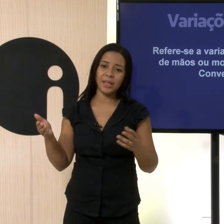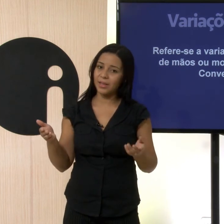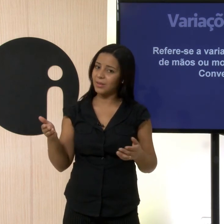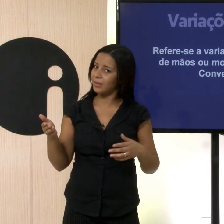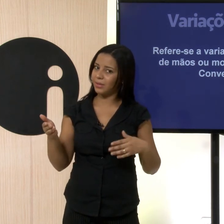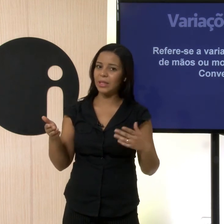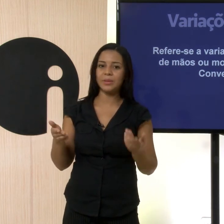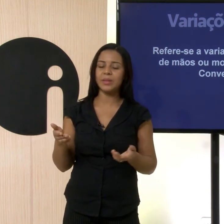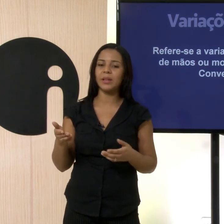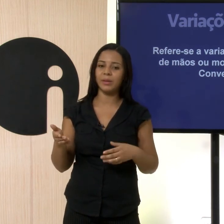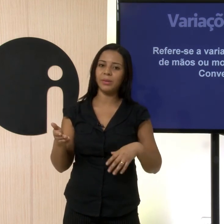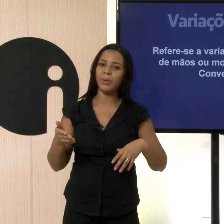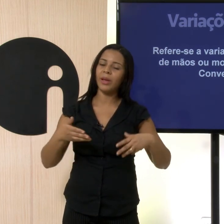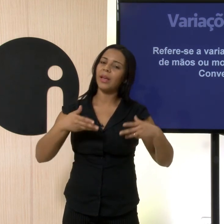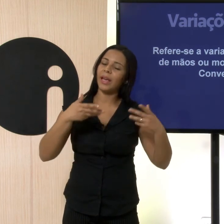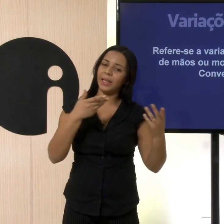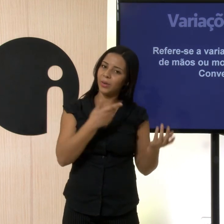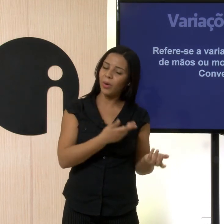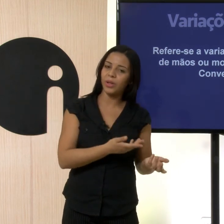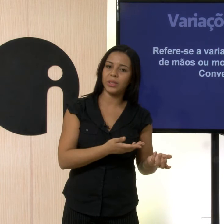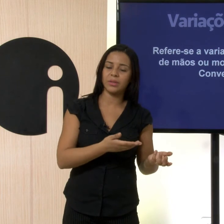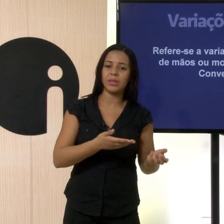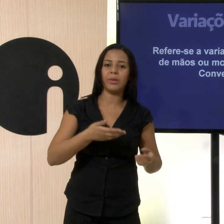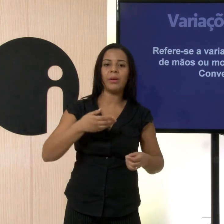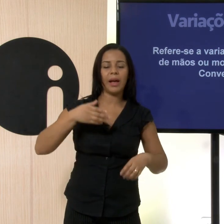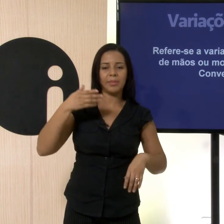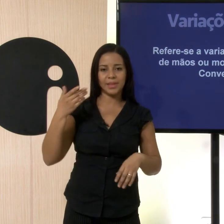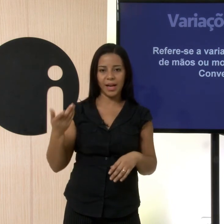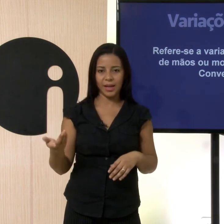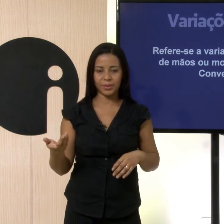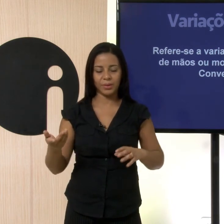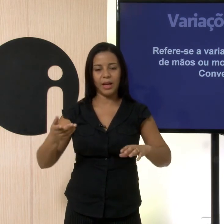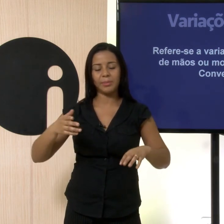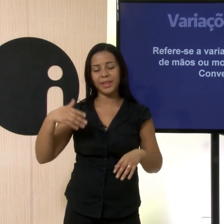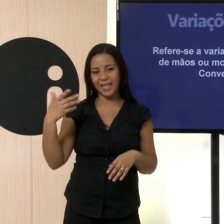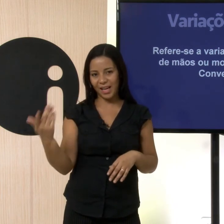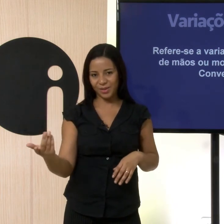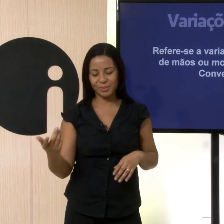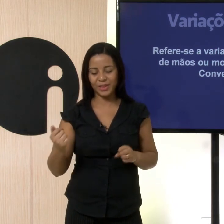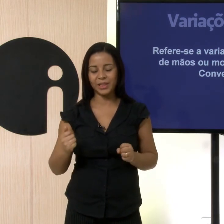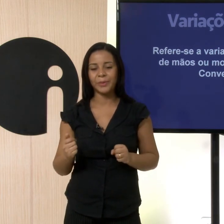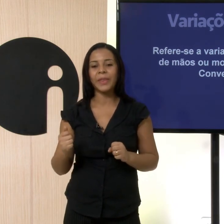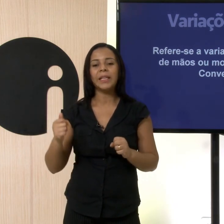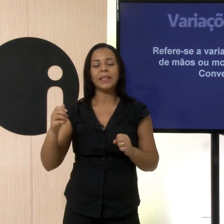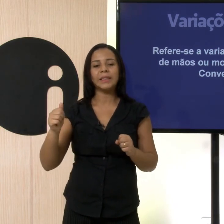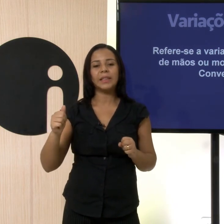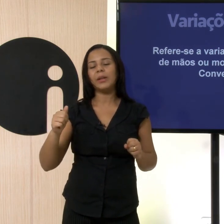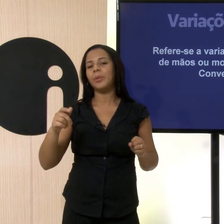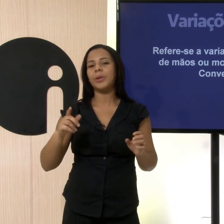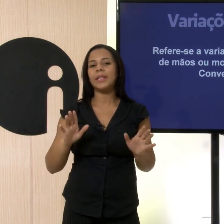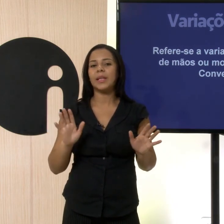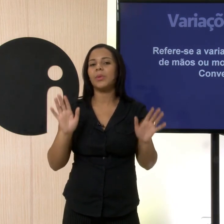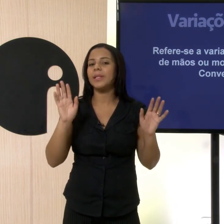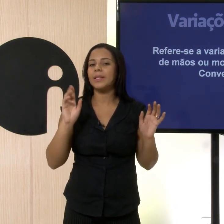sinais não são icônicos, são arbitrários, perdão. Então, por exemplo, esse